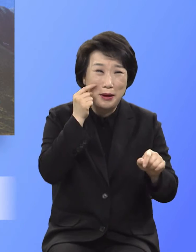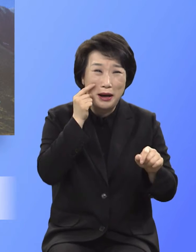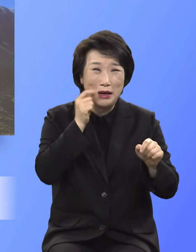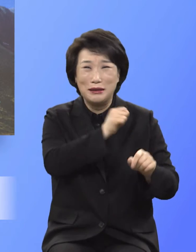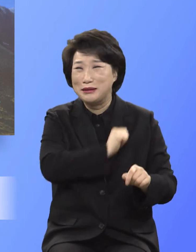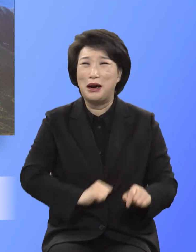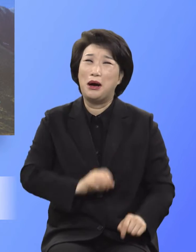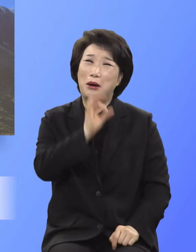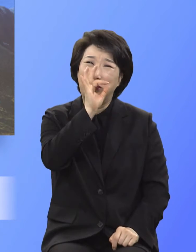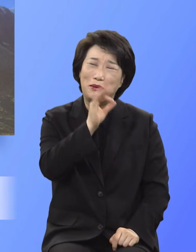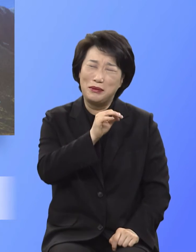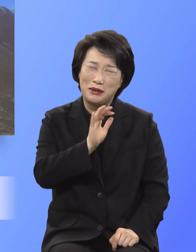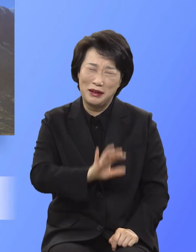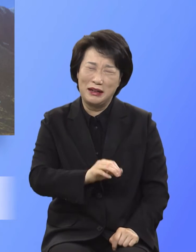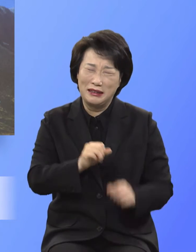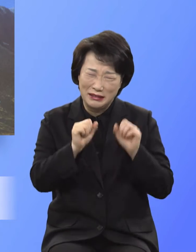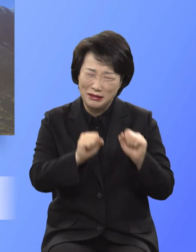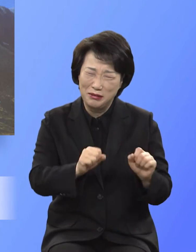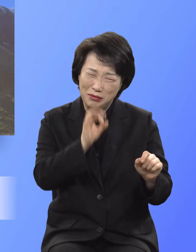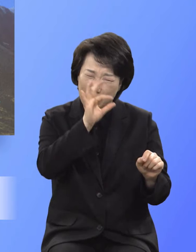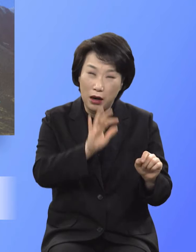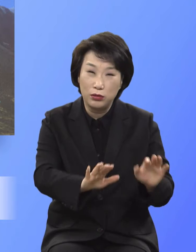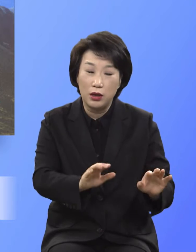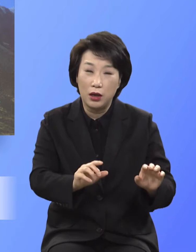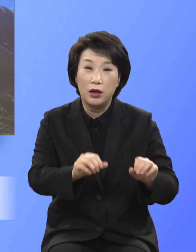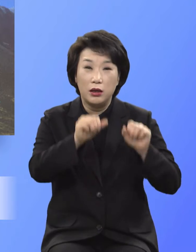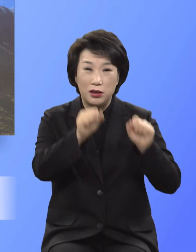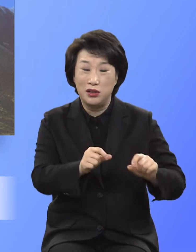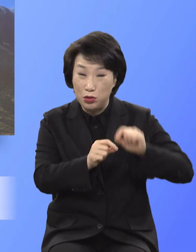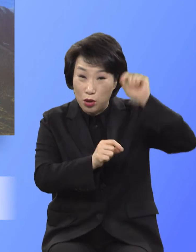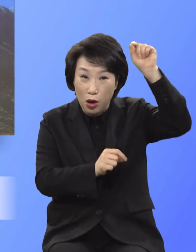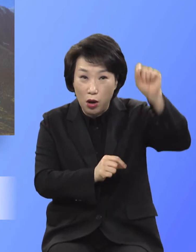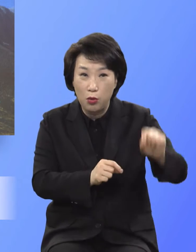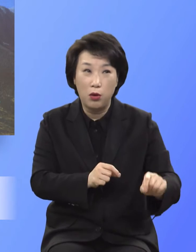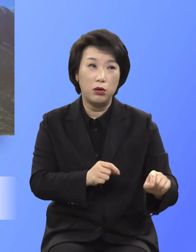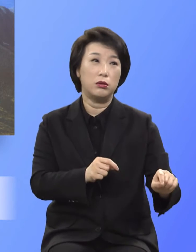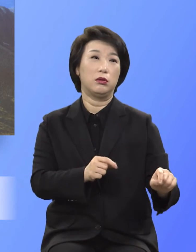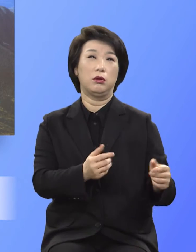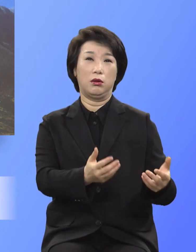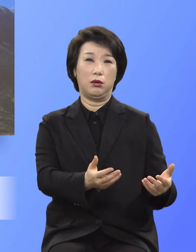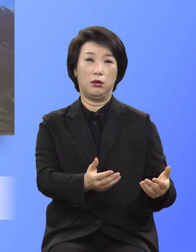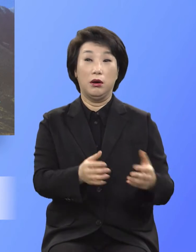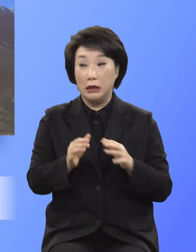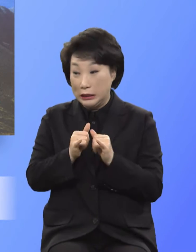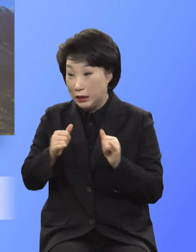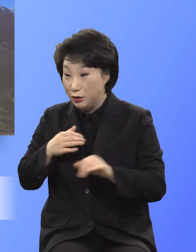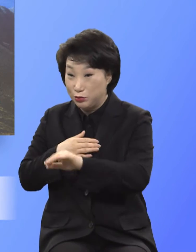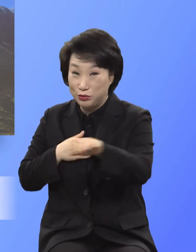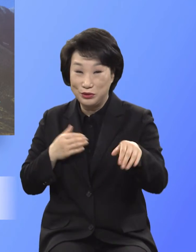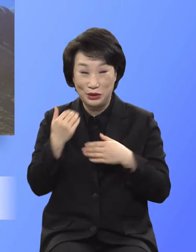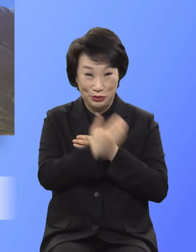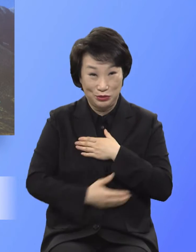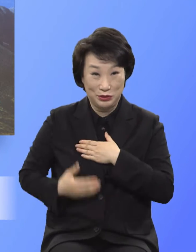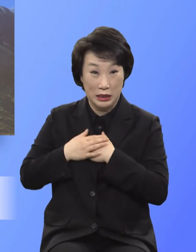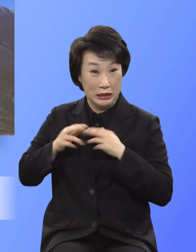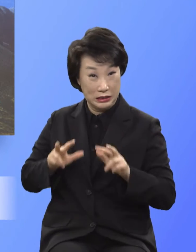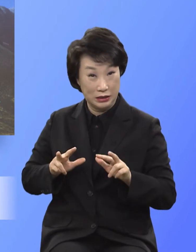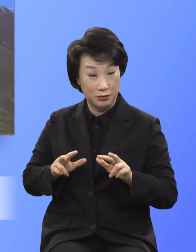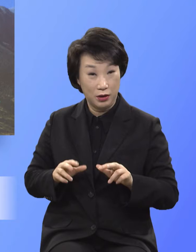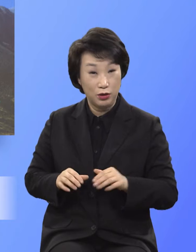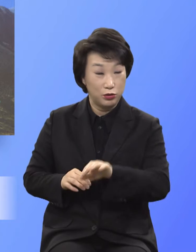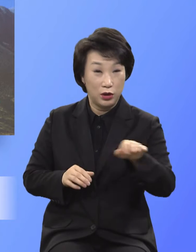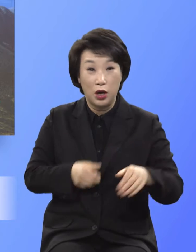없는데 영원히 살아야 된다. 근데 인간은 육체를 가지고